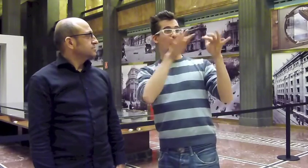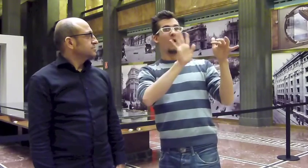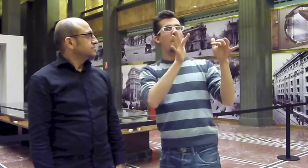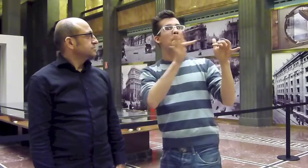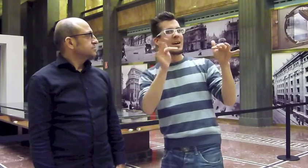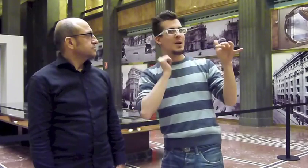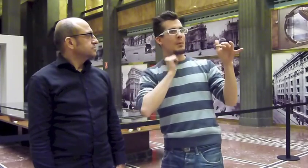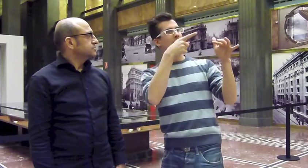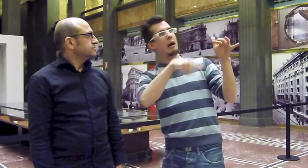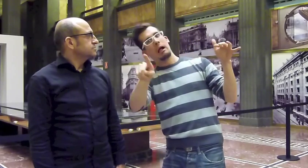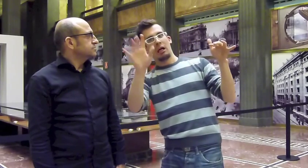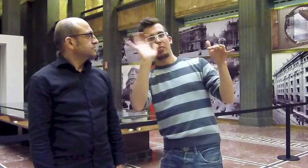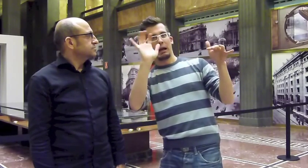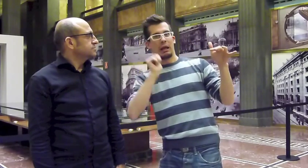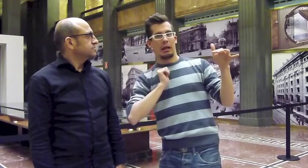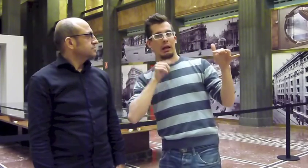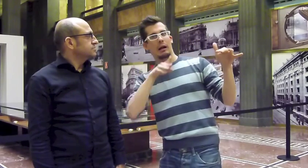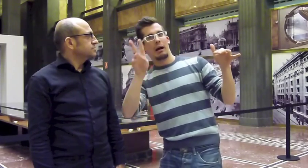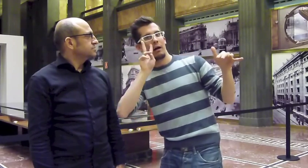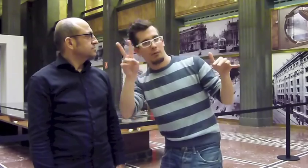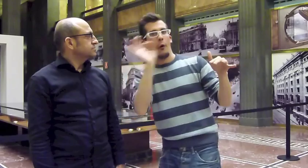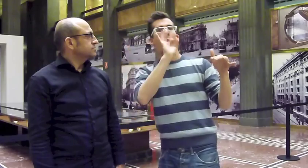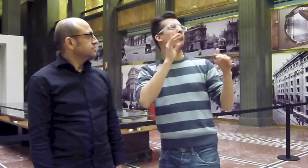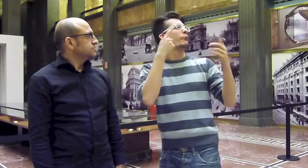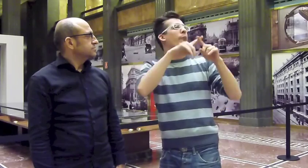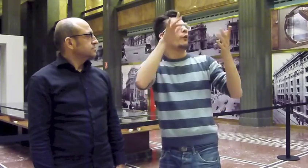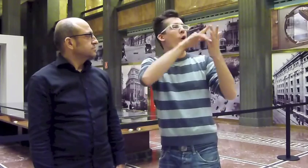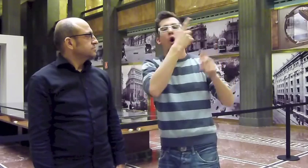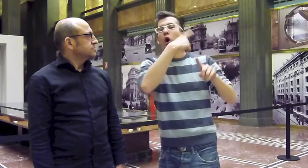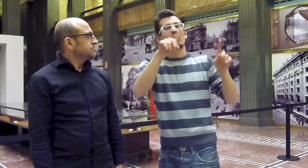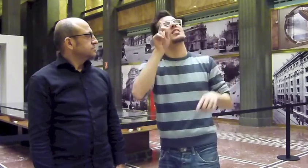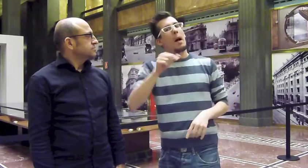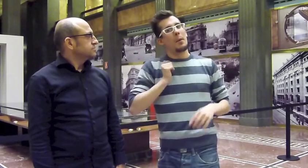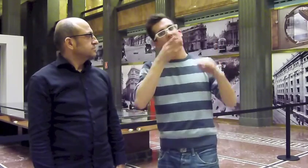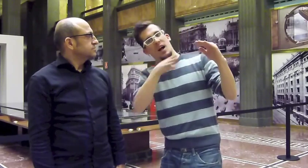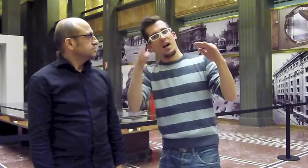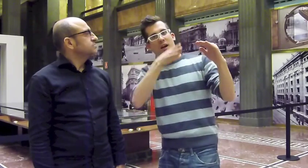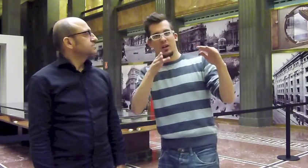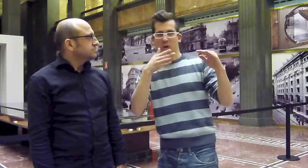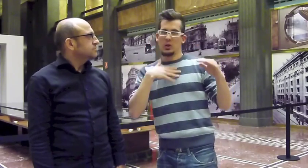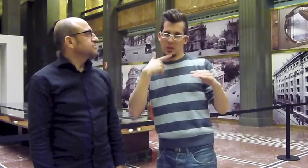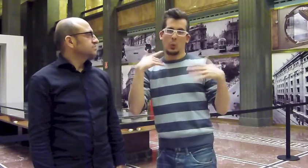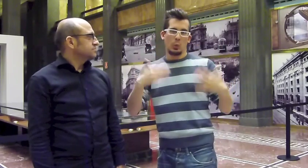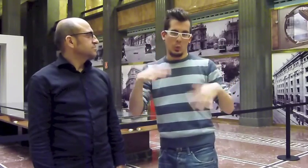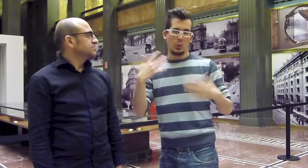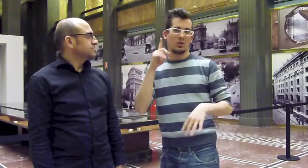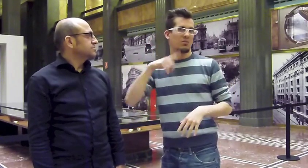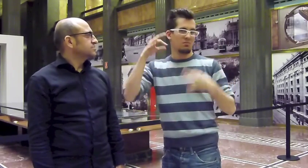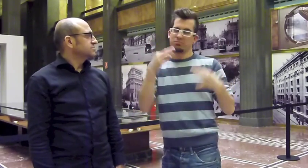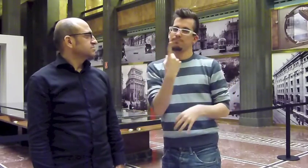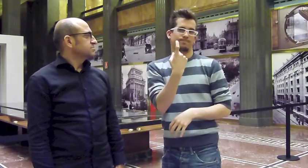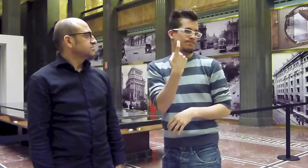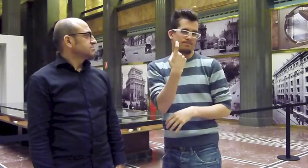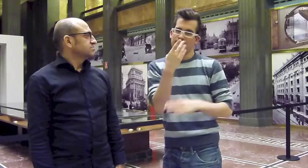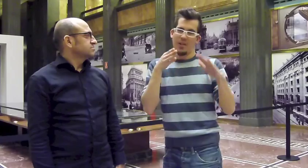otras ciudades aprovechan para dirigirse a la ciudad, ver las actividades que hay para personas sordas, pero también otras actividades que no